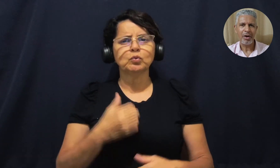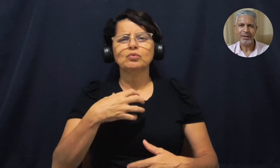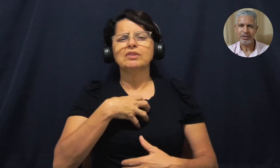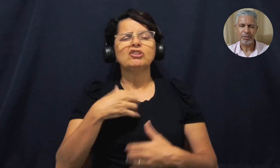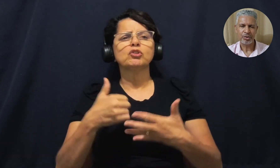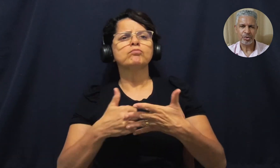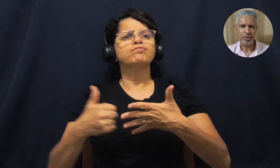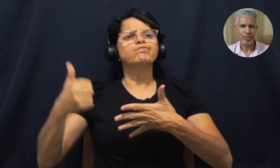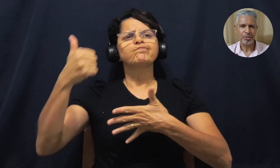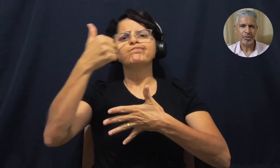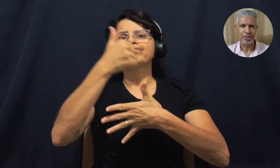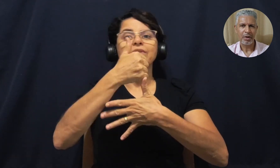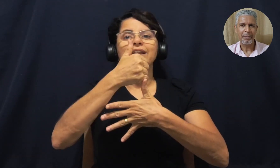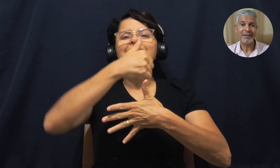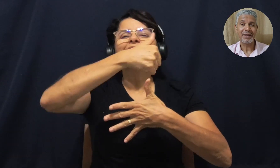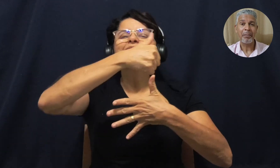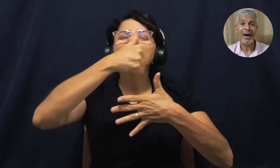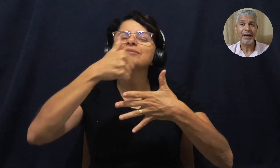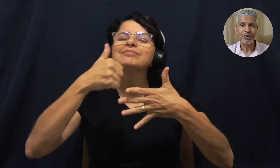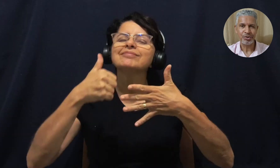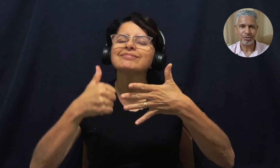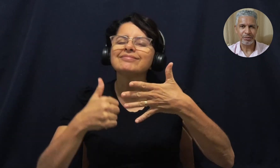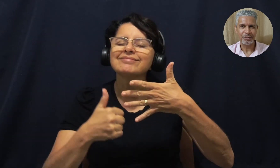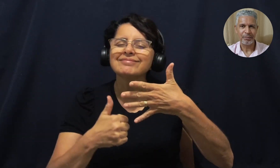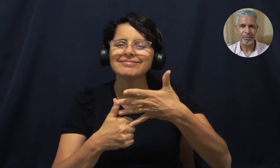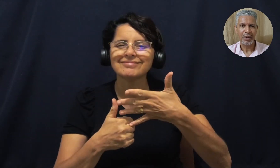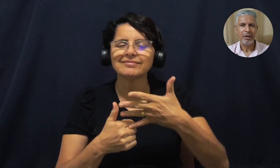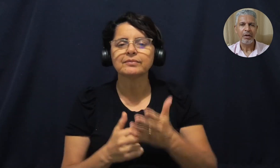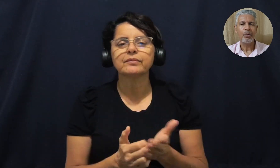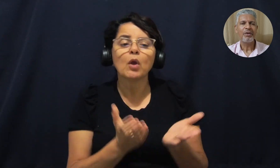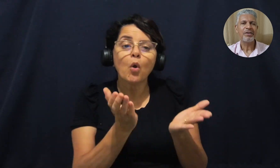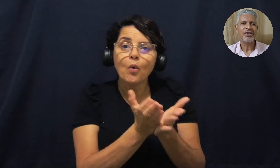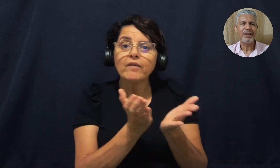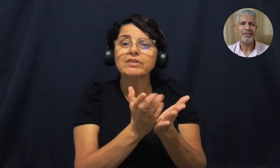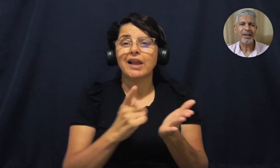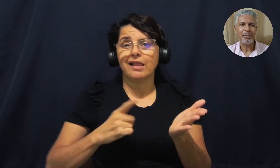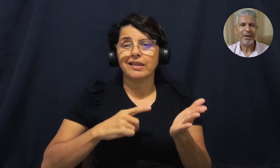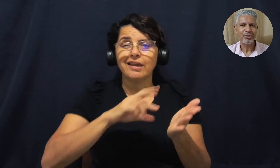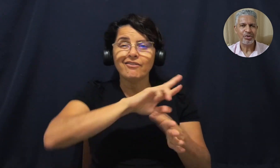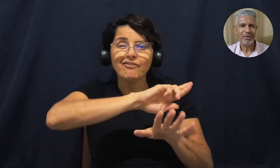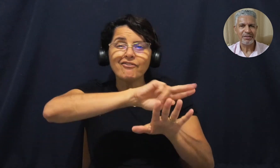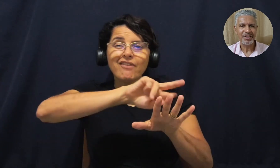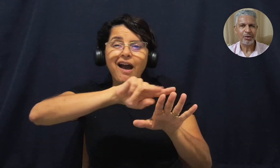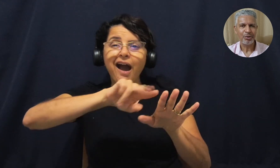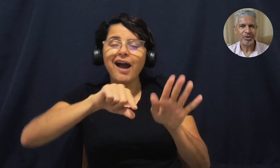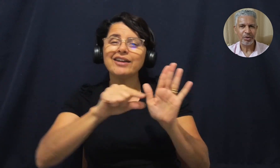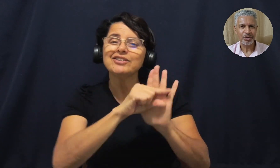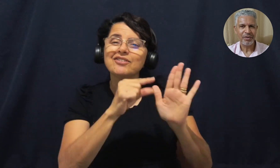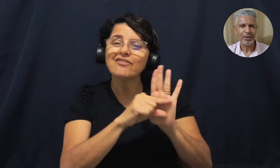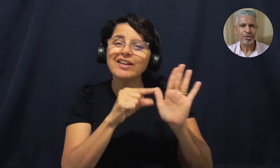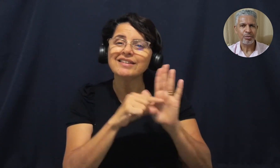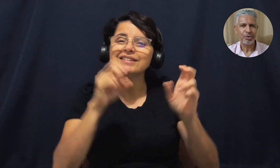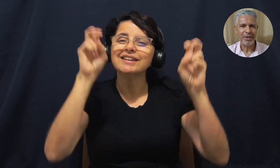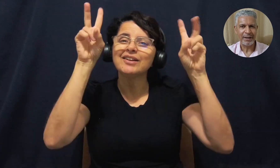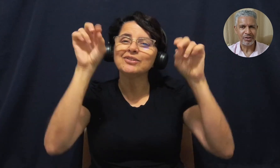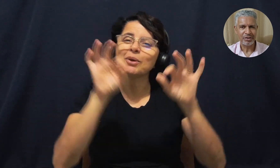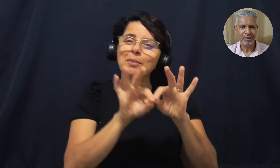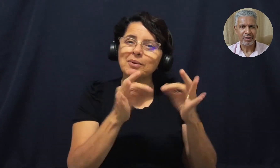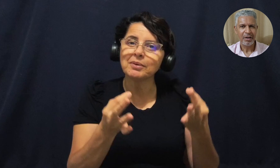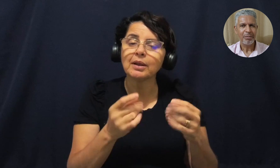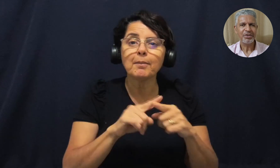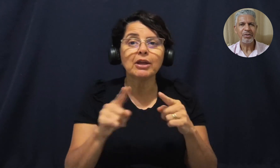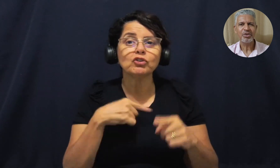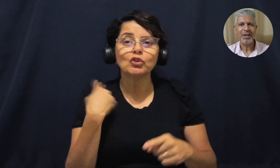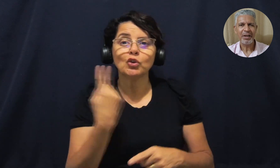se coloca acima dos outros, mas abaixo. O Evangelho está repleto de versículos que nos falam de